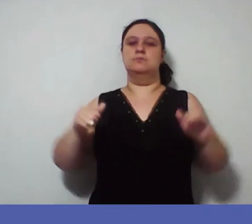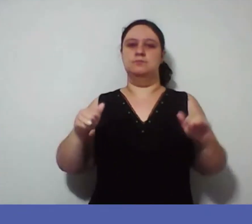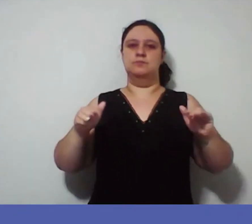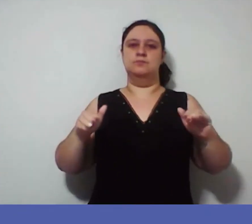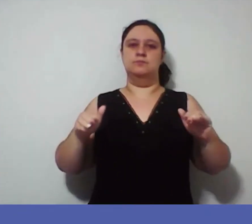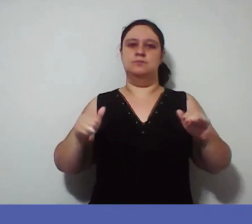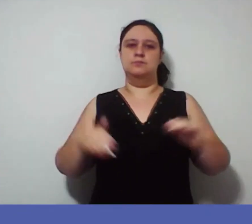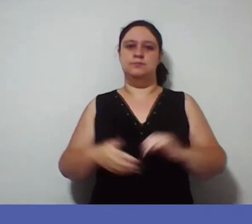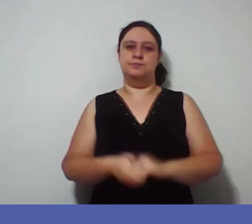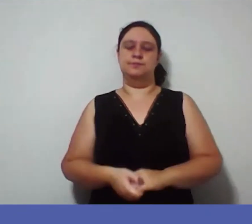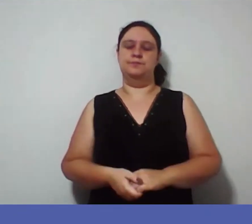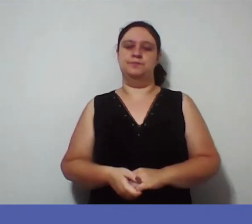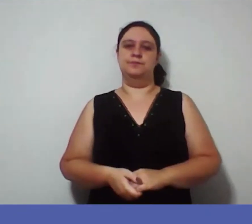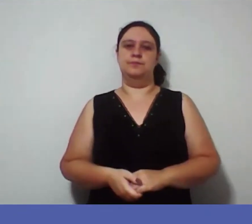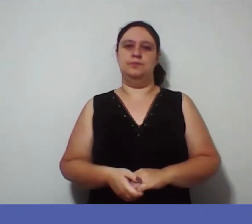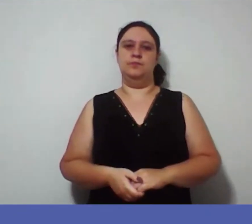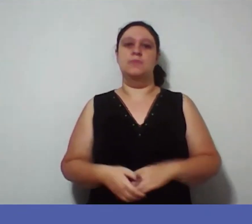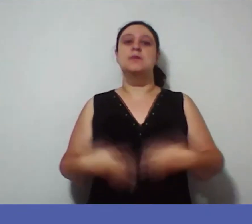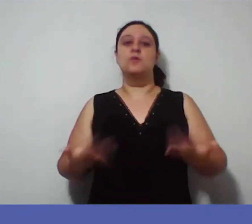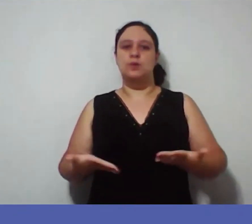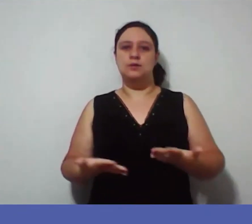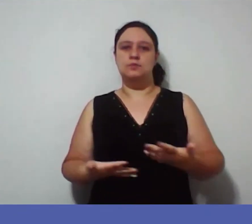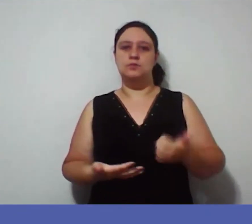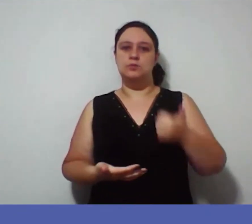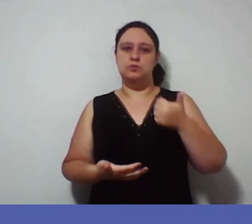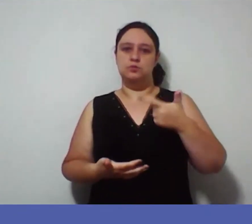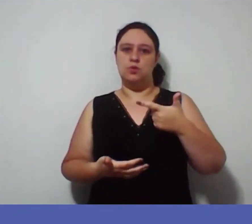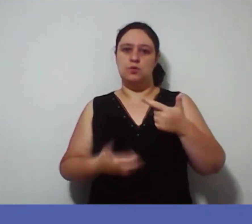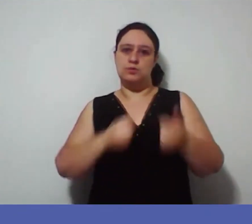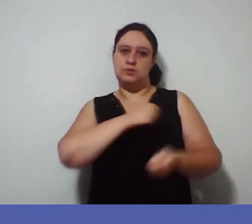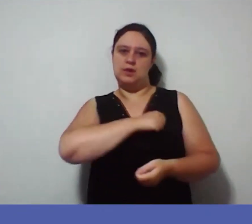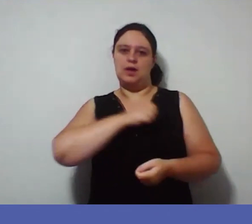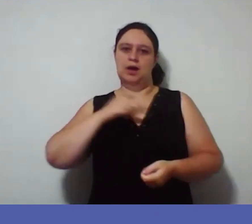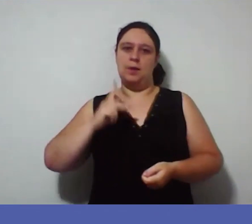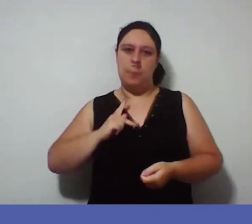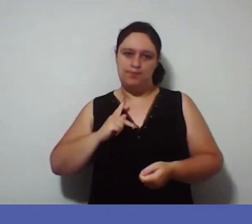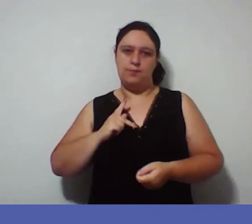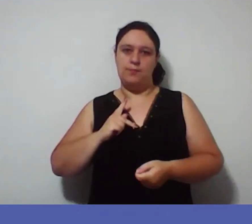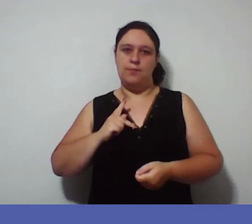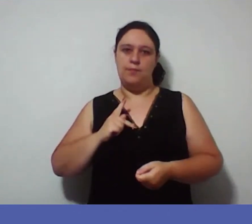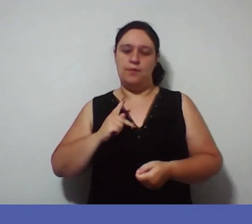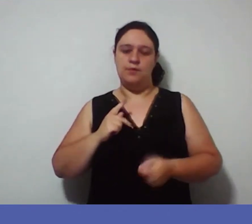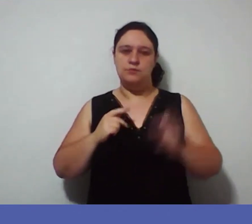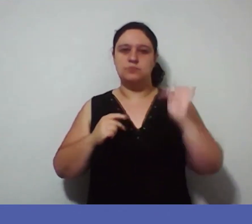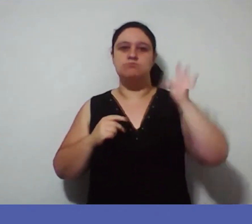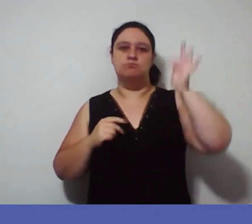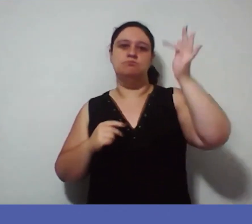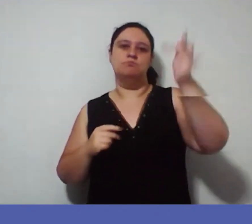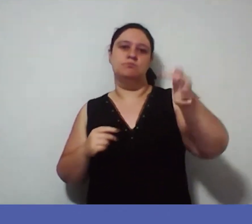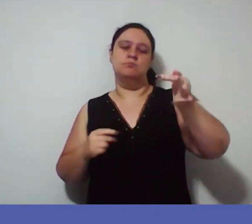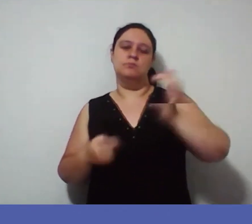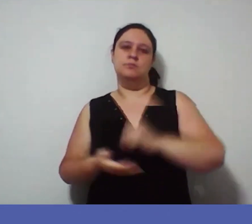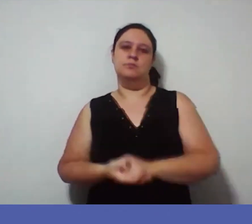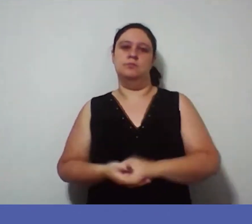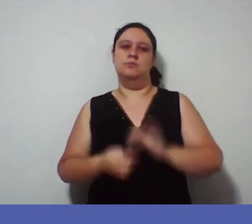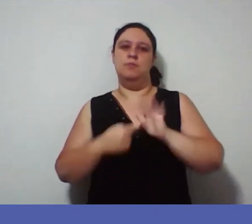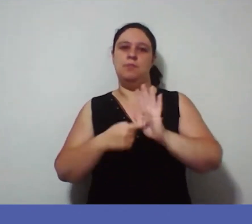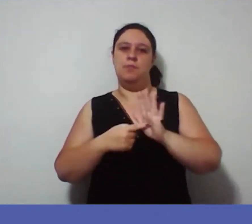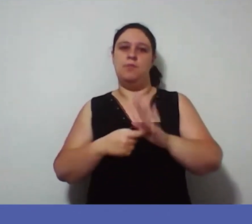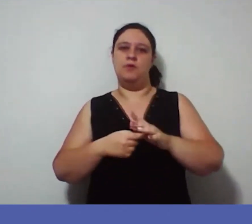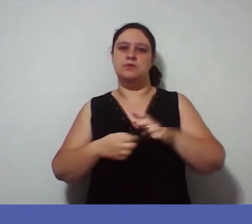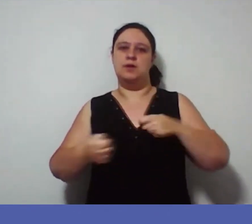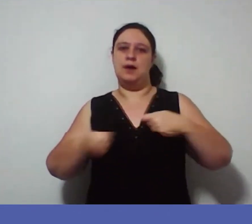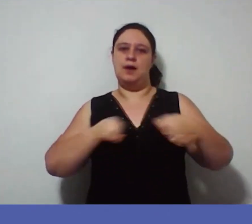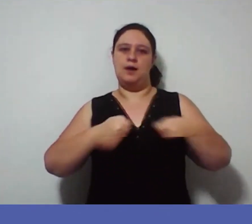E quando os 12 apóstolos, no tempo da regeneração, isso está em Atos capítulo 3, dá uma